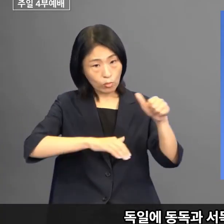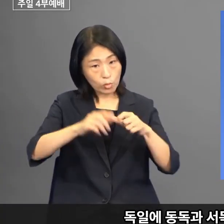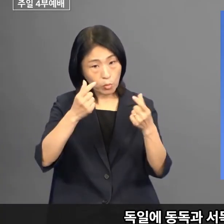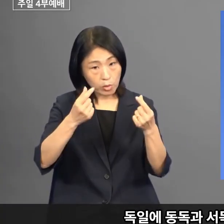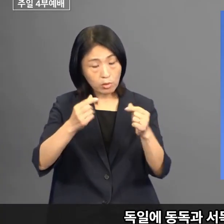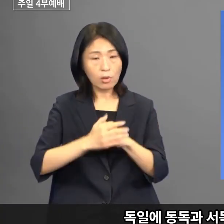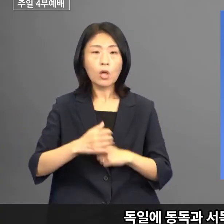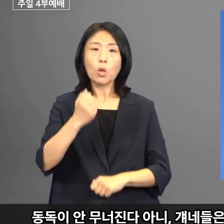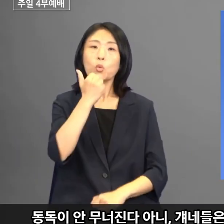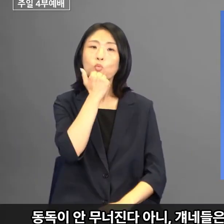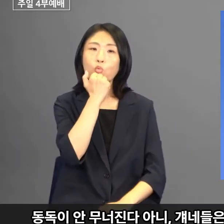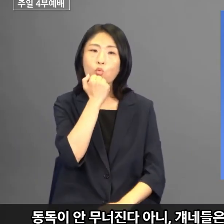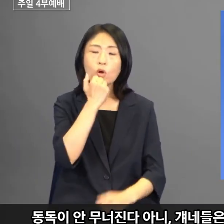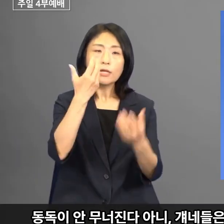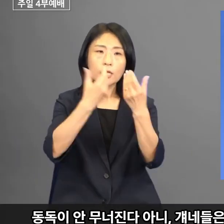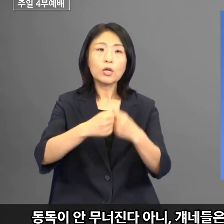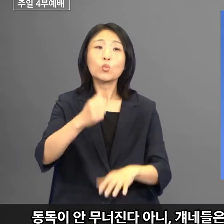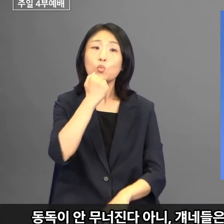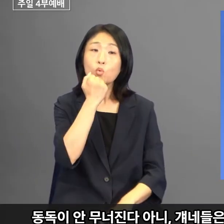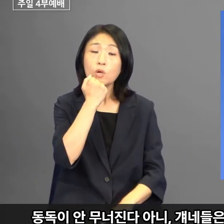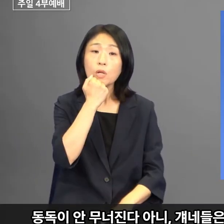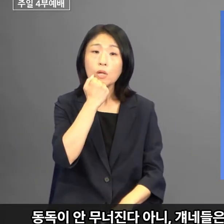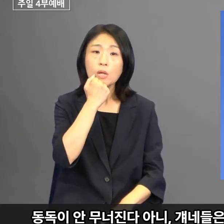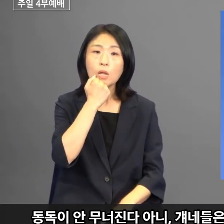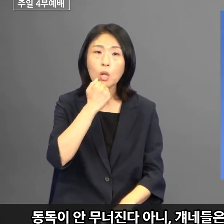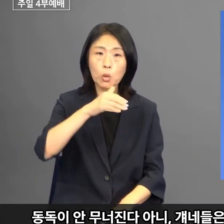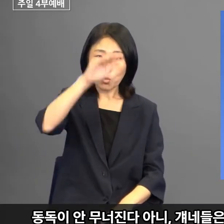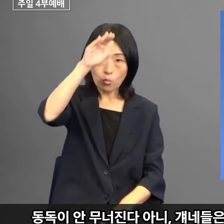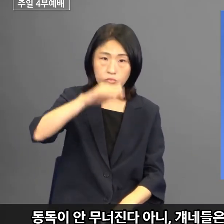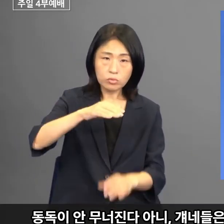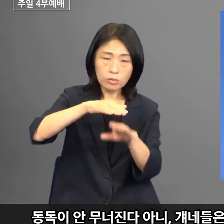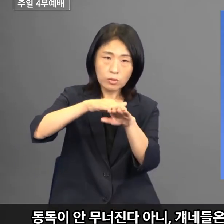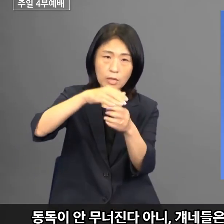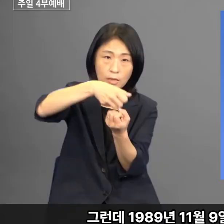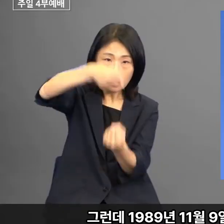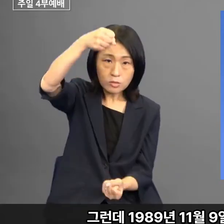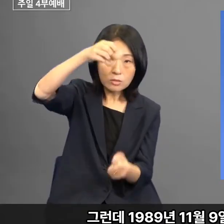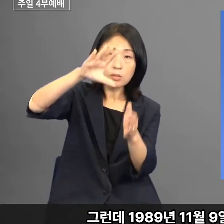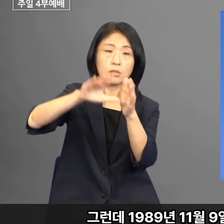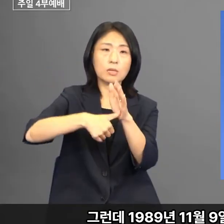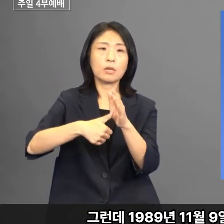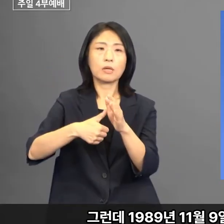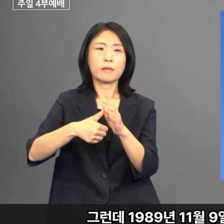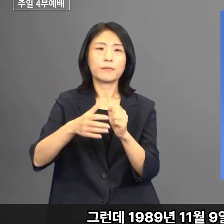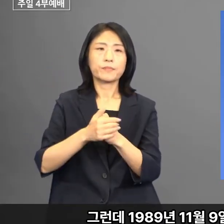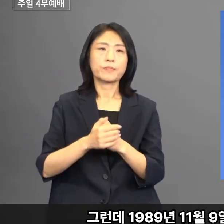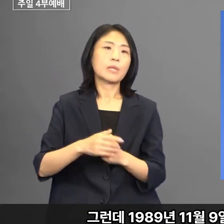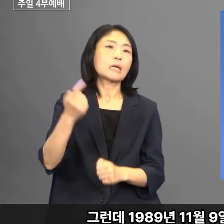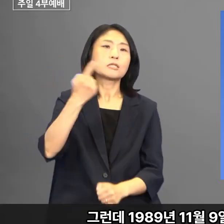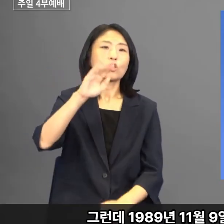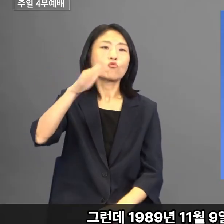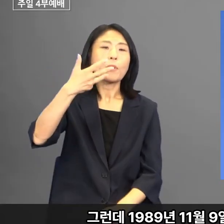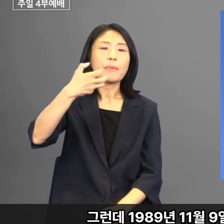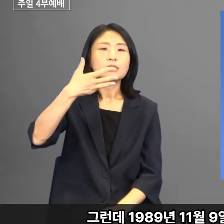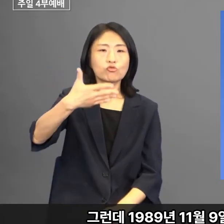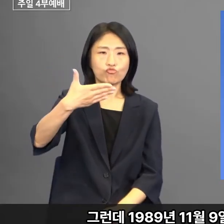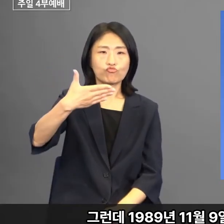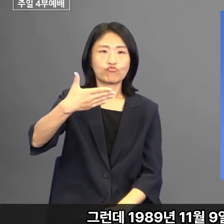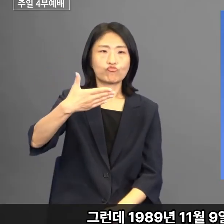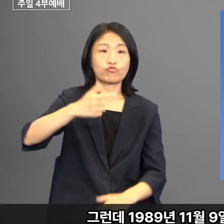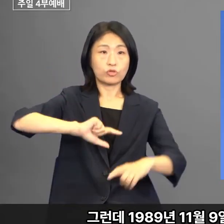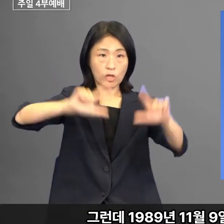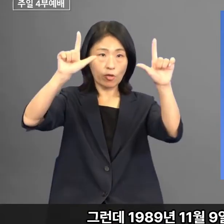갈라져 있었을 때 동독이 안 무너진다. 걔네들은 포기 안 할 거다. 전문가들이 그랬어요. 그런데 1989년 11월 9일 베를린